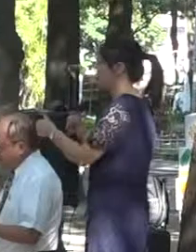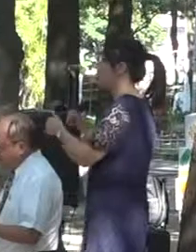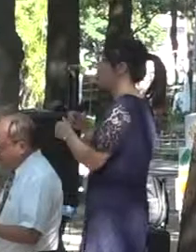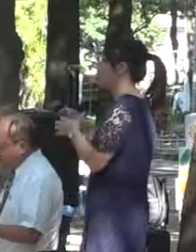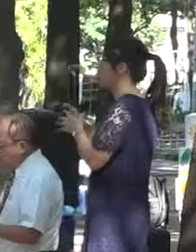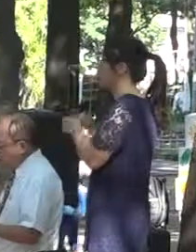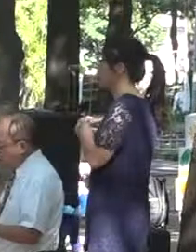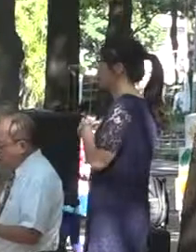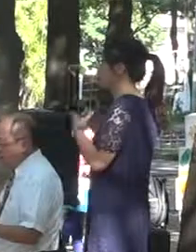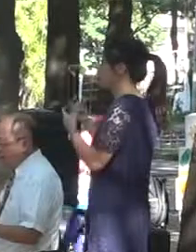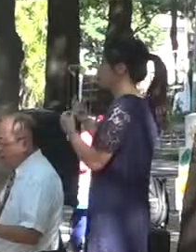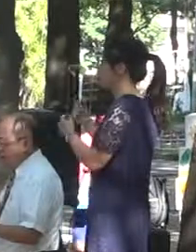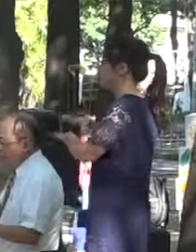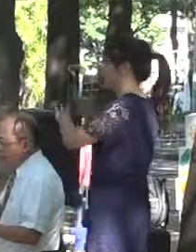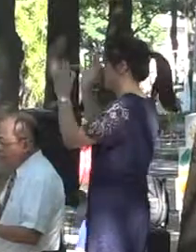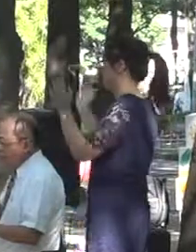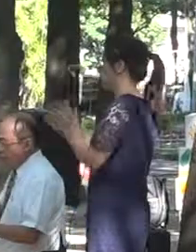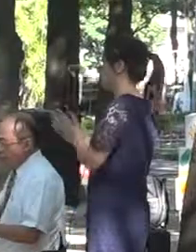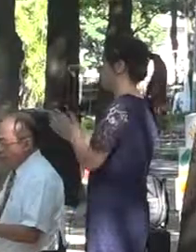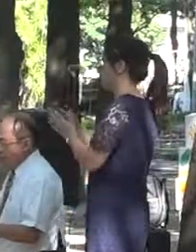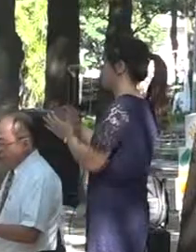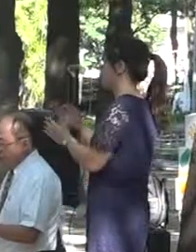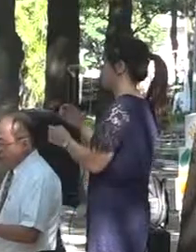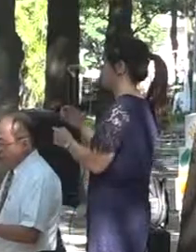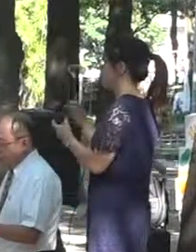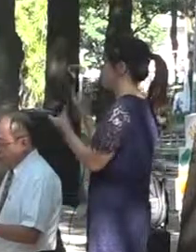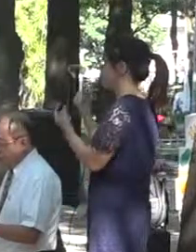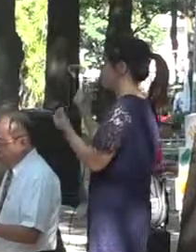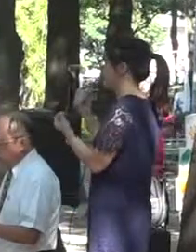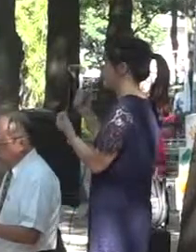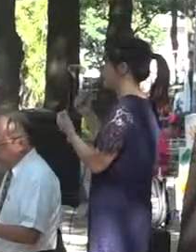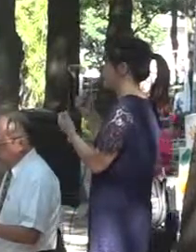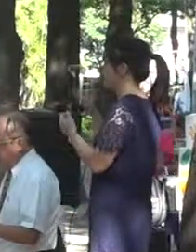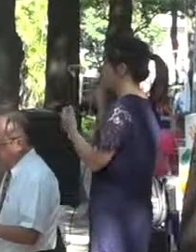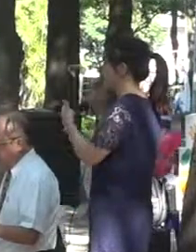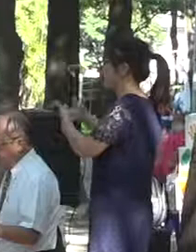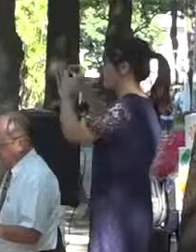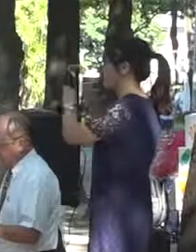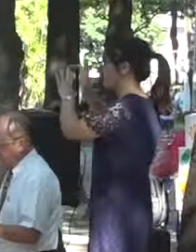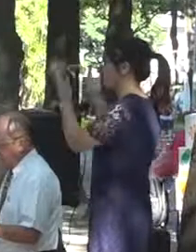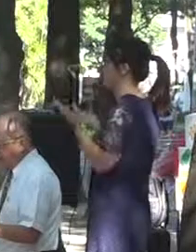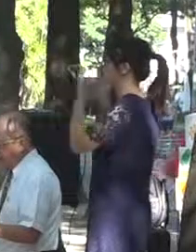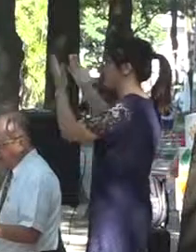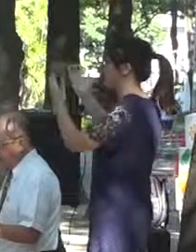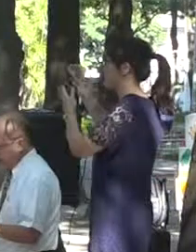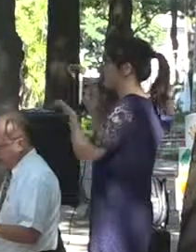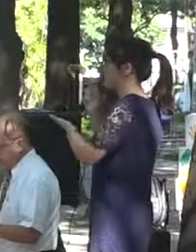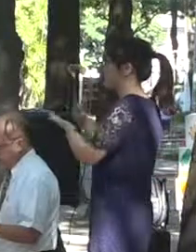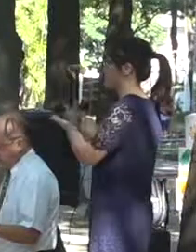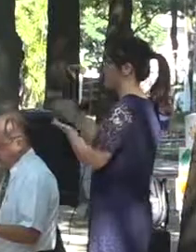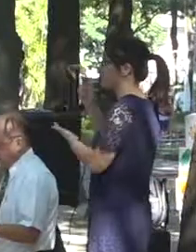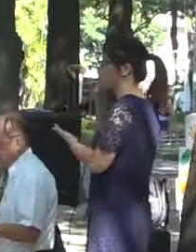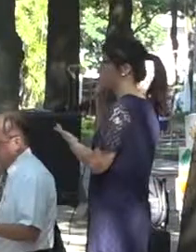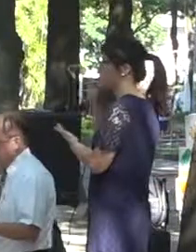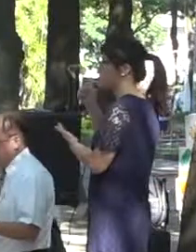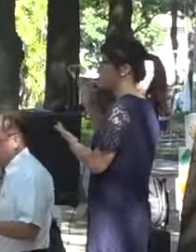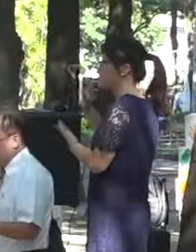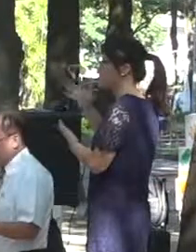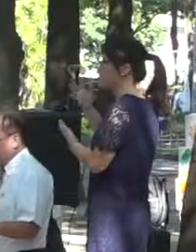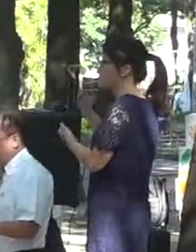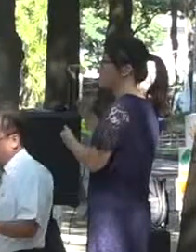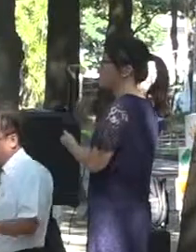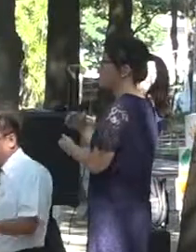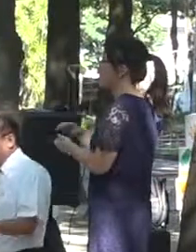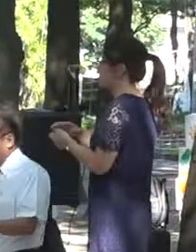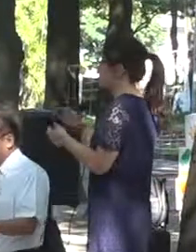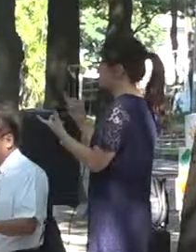遮有所有一切荣光归伫咱的天父上帝圣名。用安尼来感谢，伫今日波